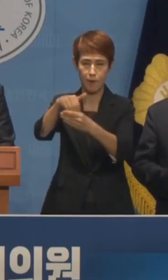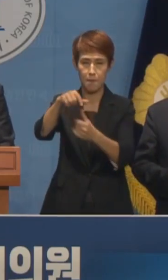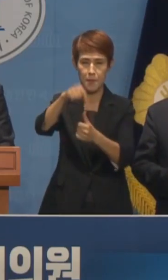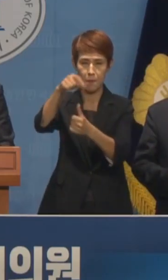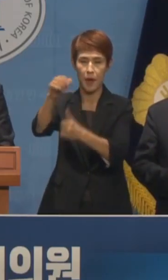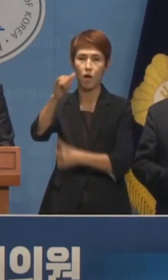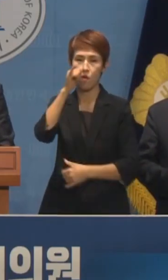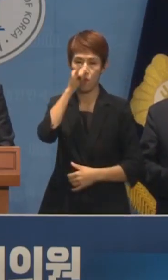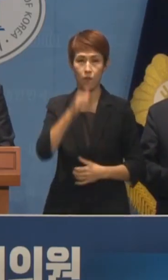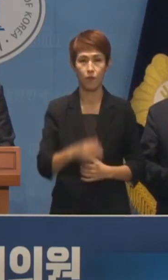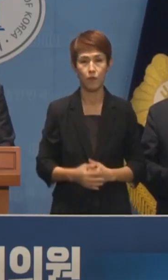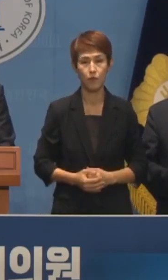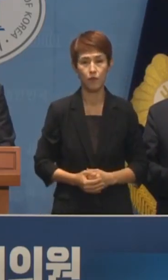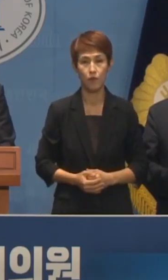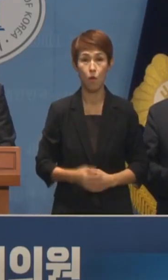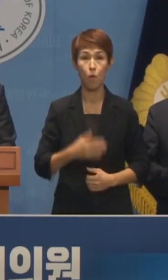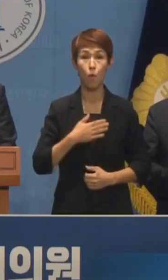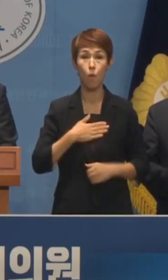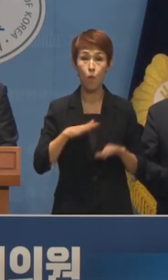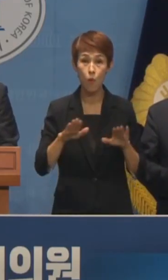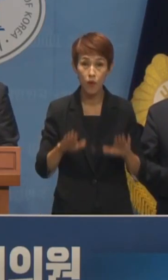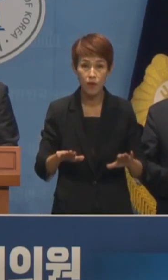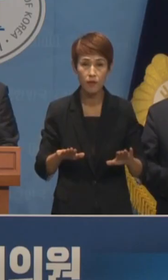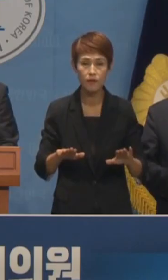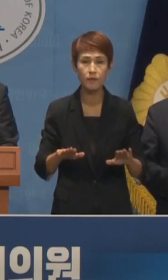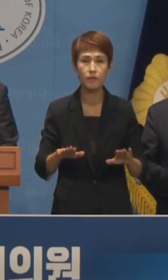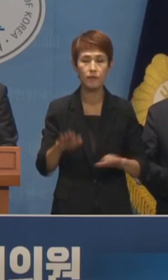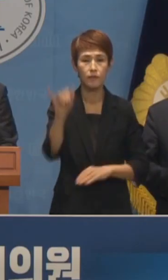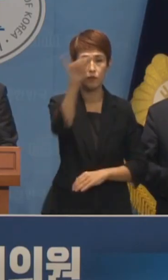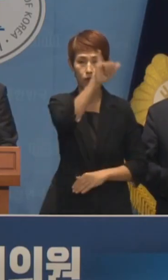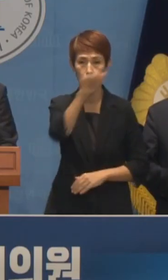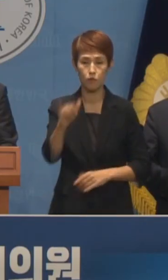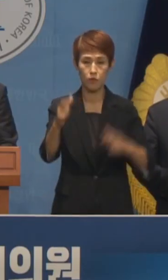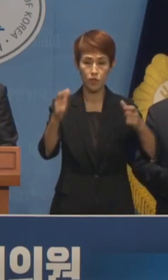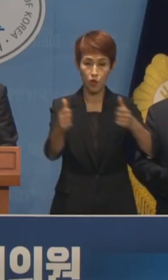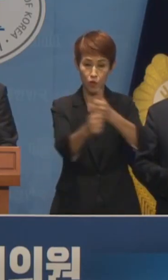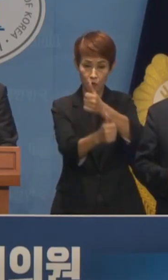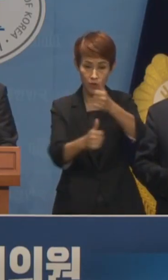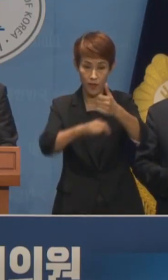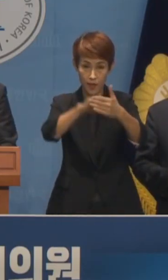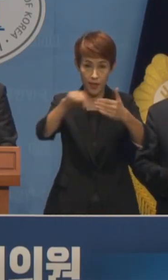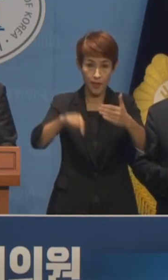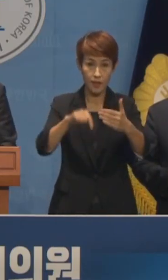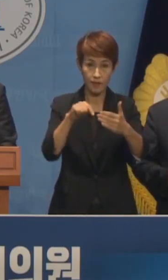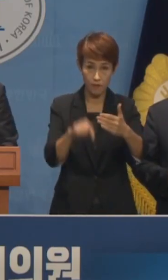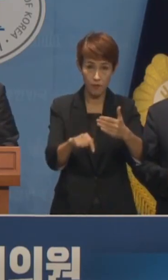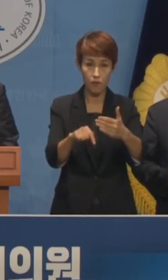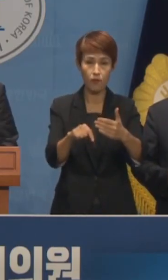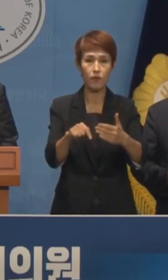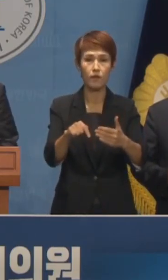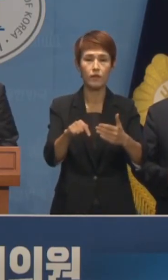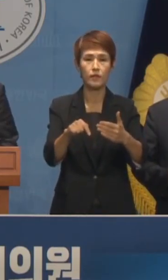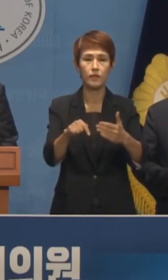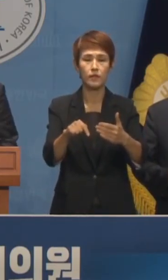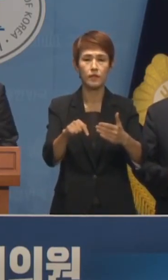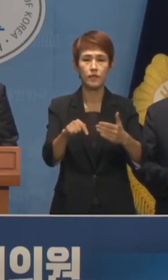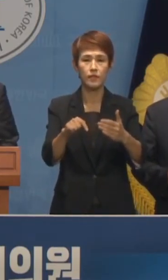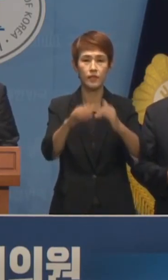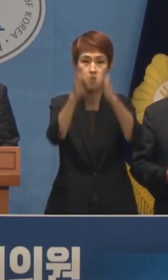됩니다. 저는 오늘 그 10개 전국위원회 가운데